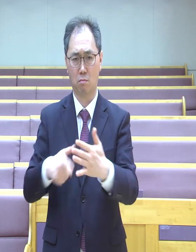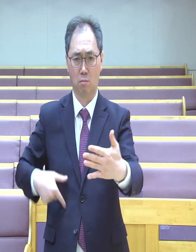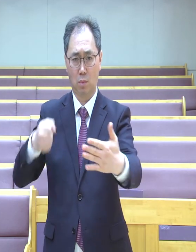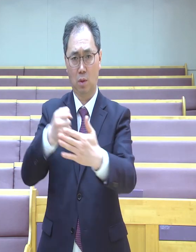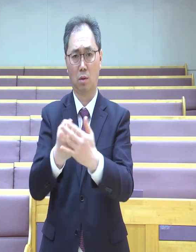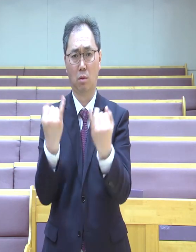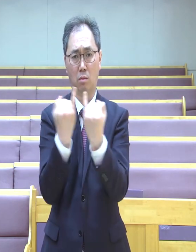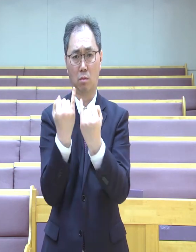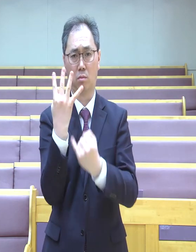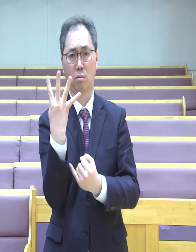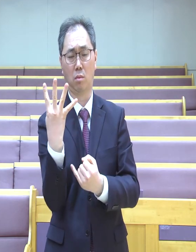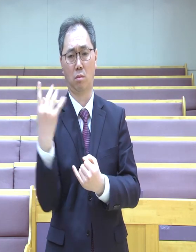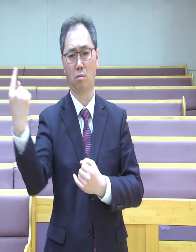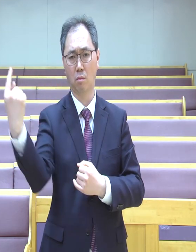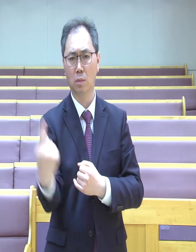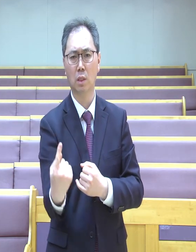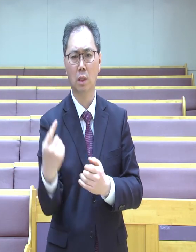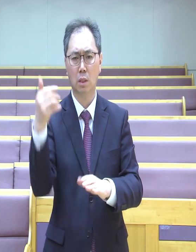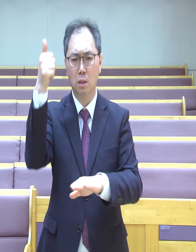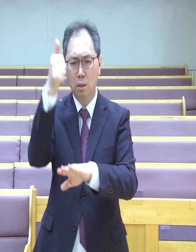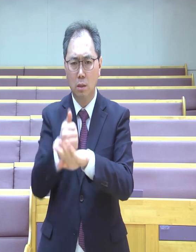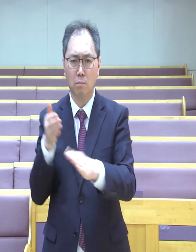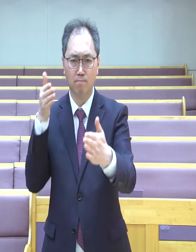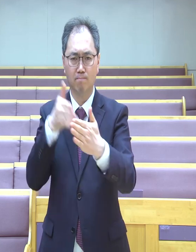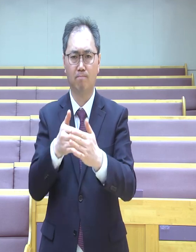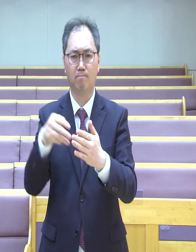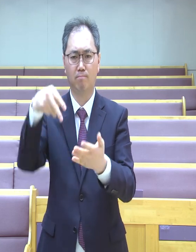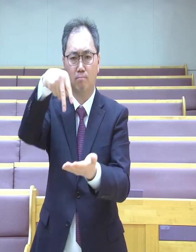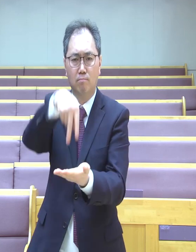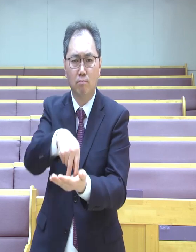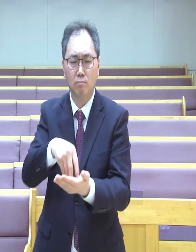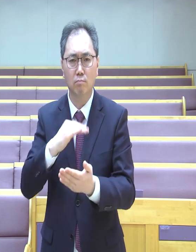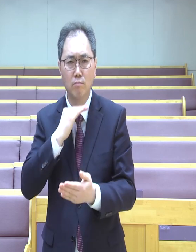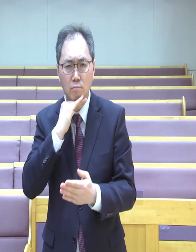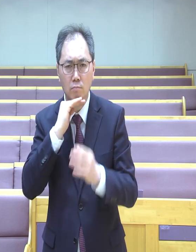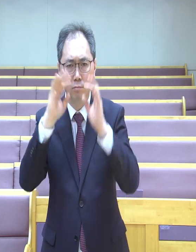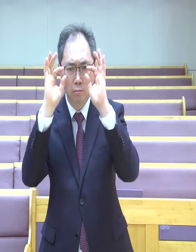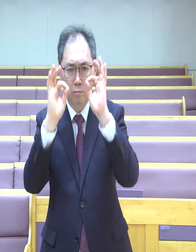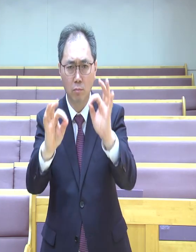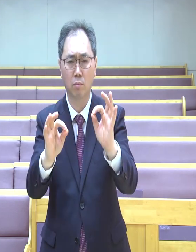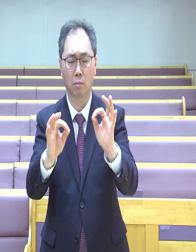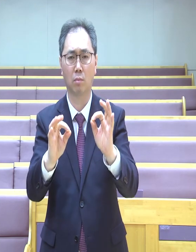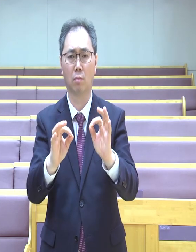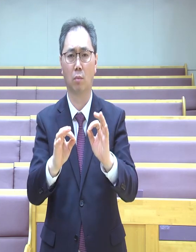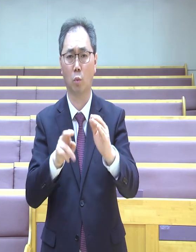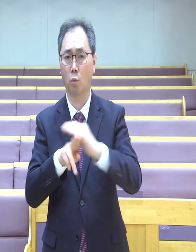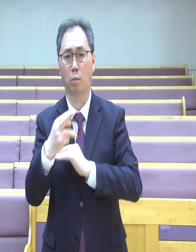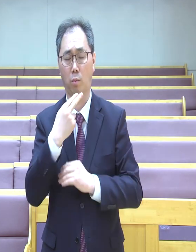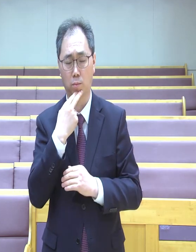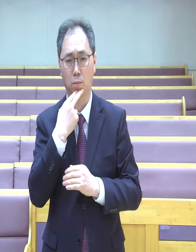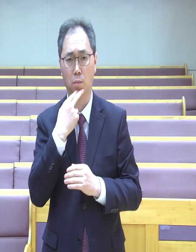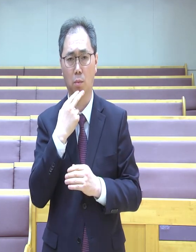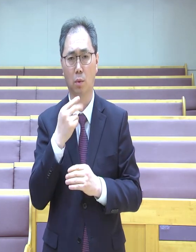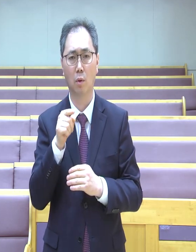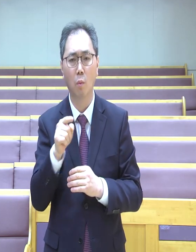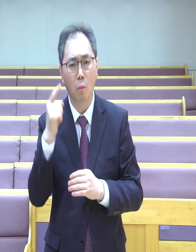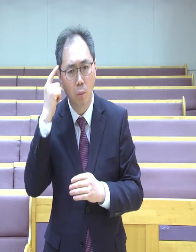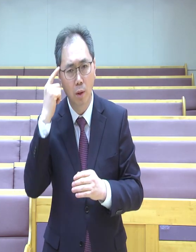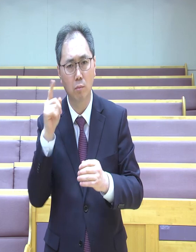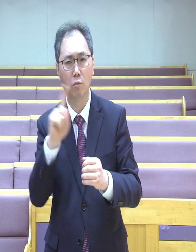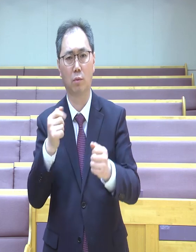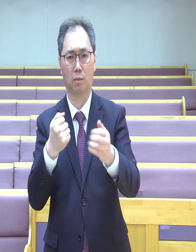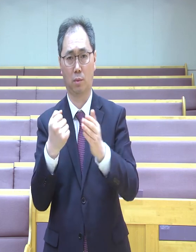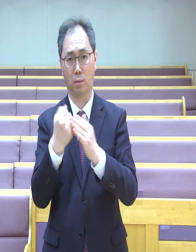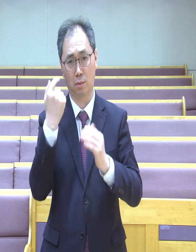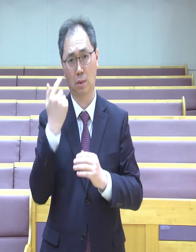무엇이 이들로 하여금 마지막 순간까지 예수님을 따르도록 했을까요?